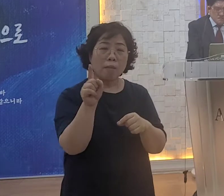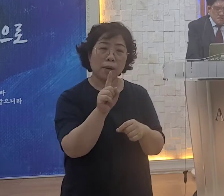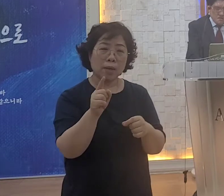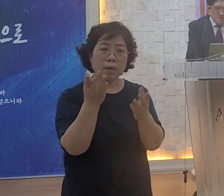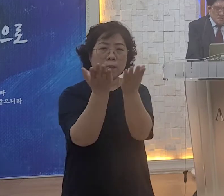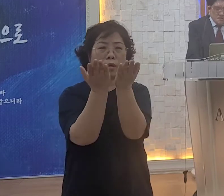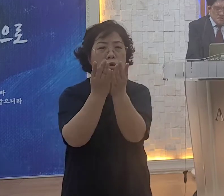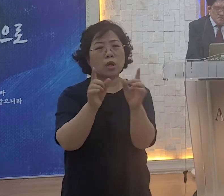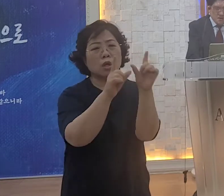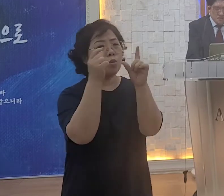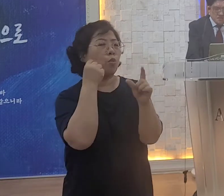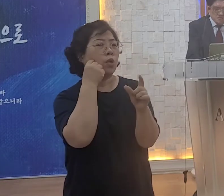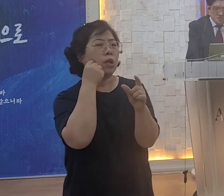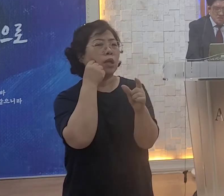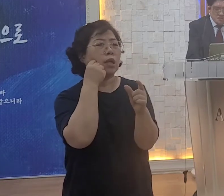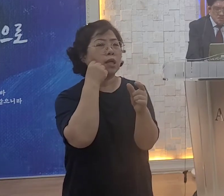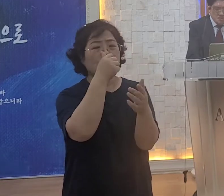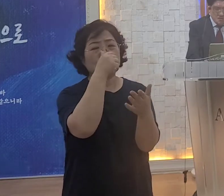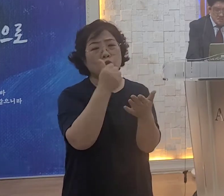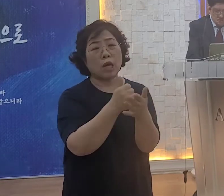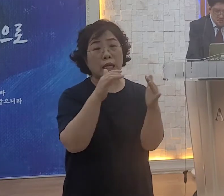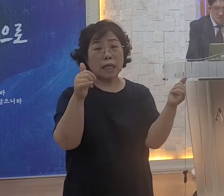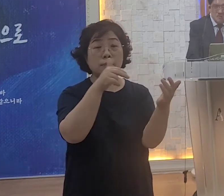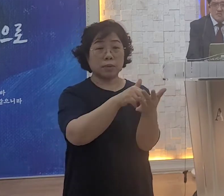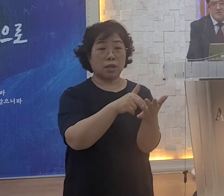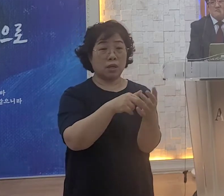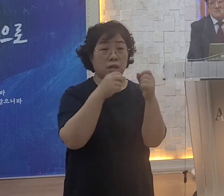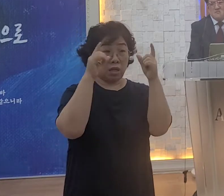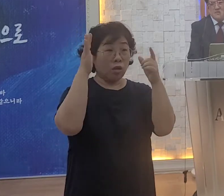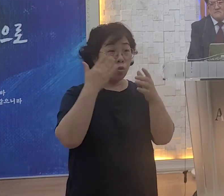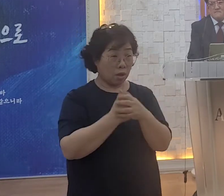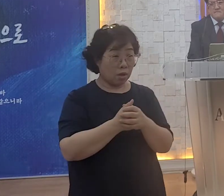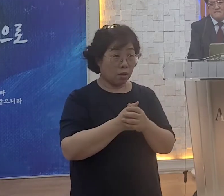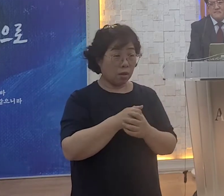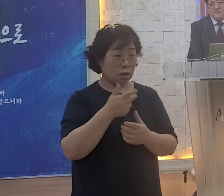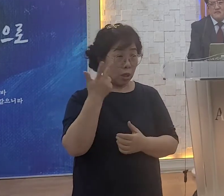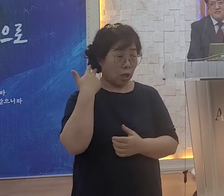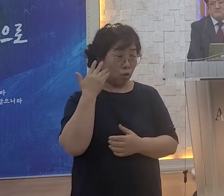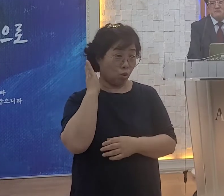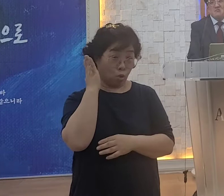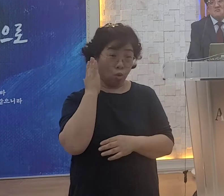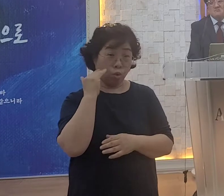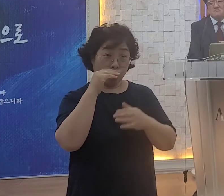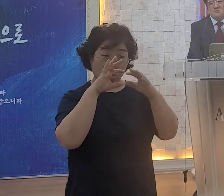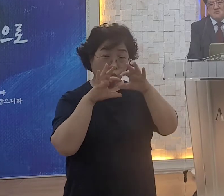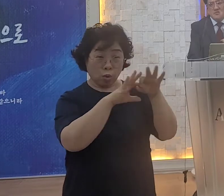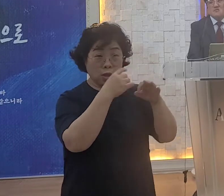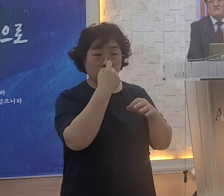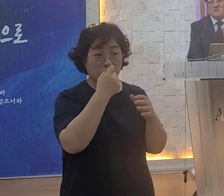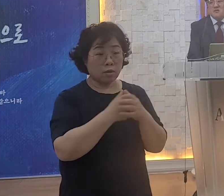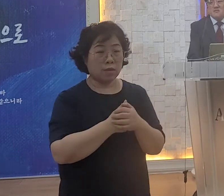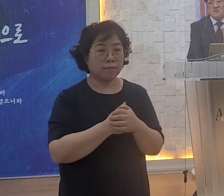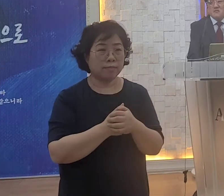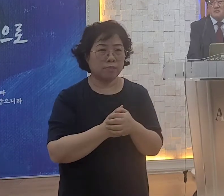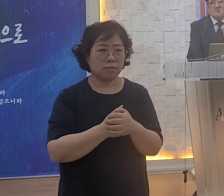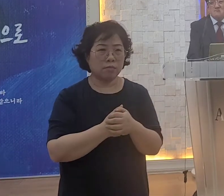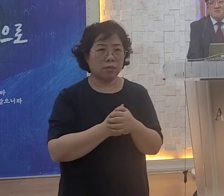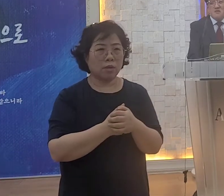우리 지난주에 이 말씀을 통해서 지난주까지 배웠습니다. 참 부인할 수 없는